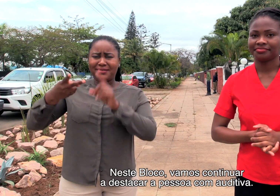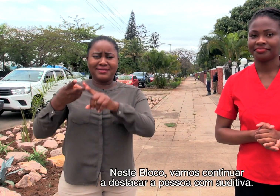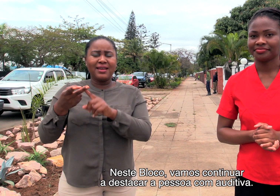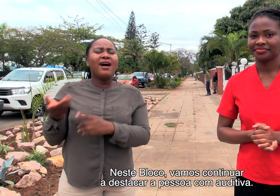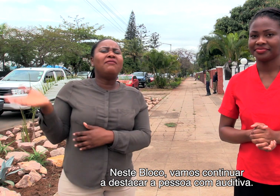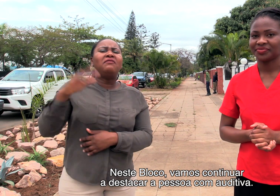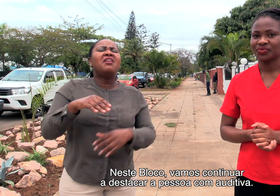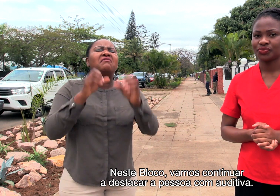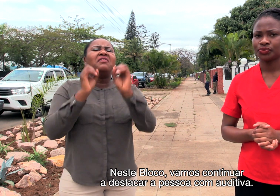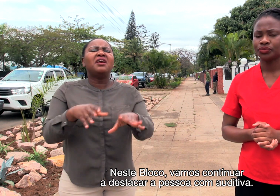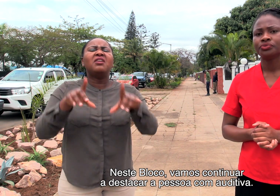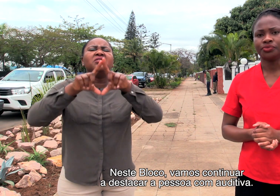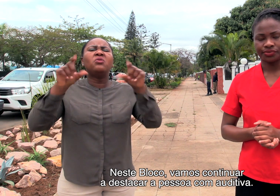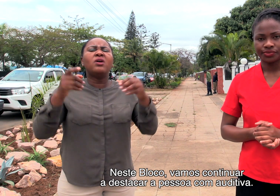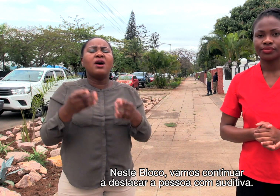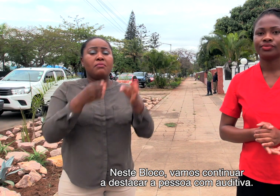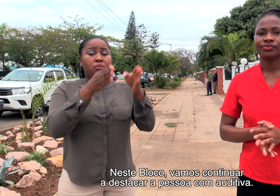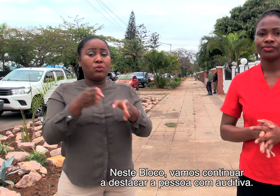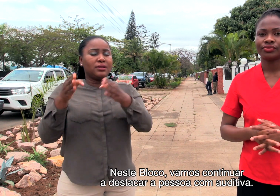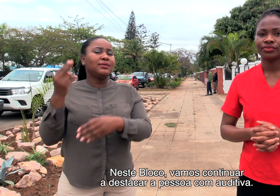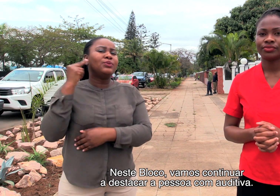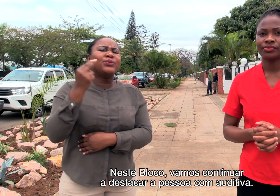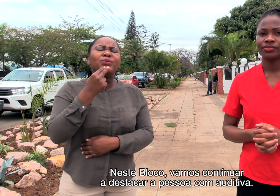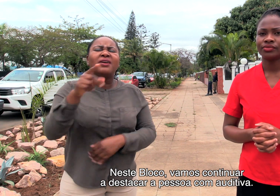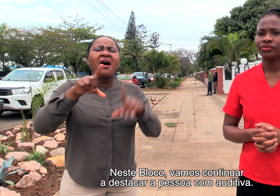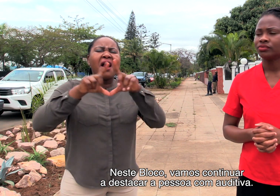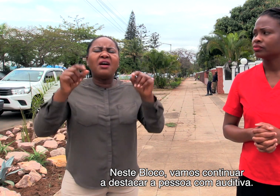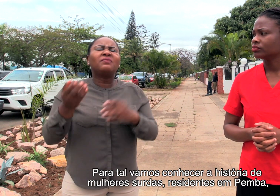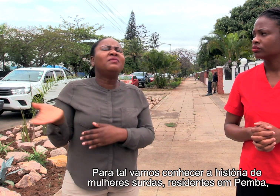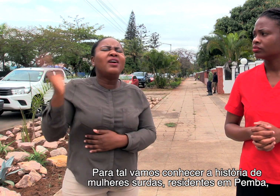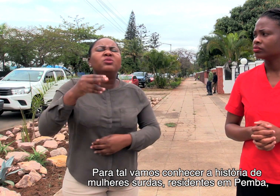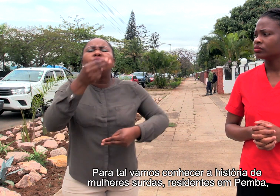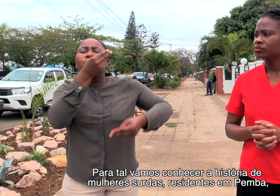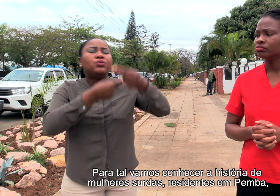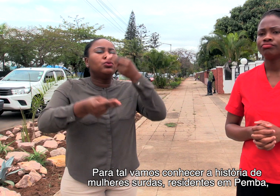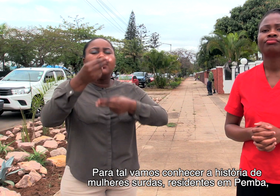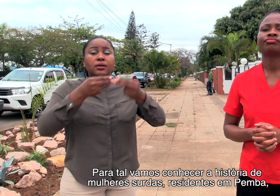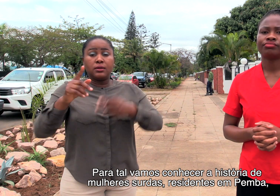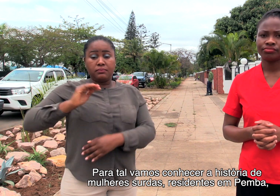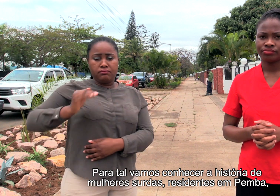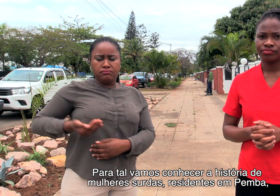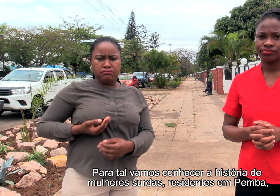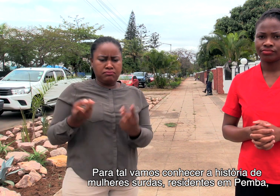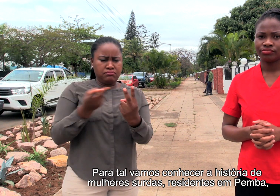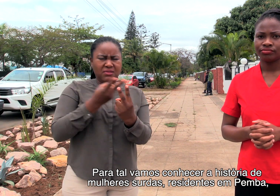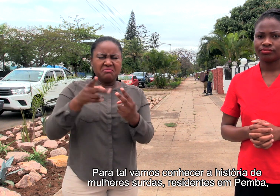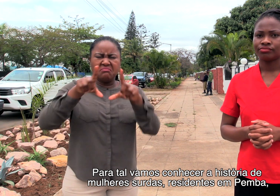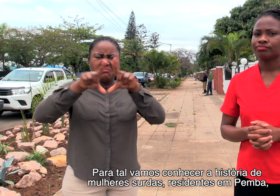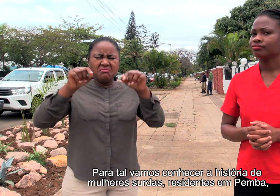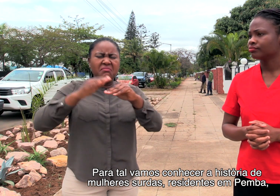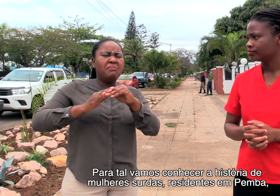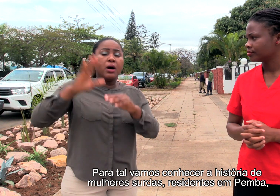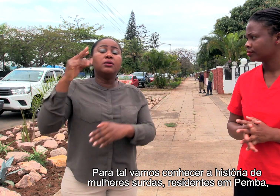Neste bloco, vamos continuar a destacar a pessoa com deficiência auditiva. Para tal, vamos conhecer a história de mulheres